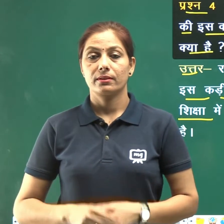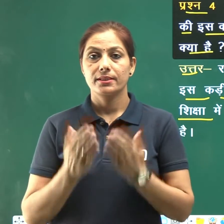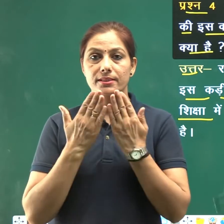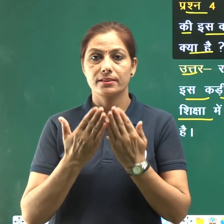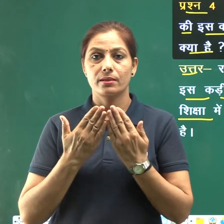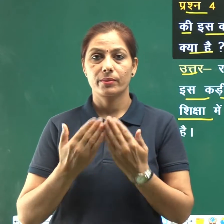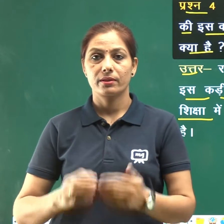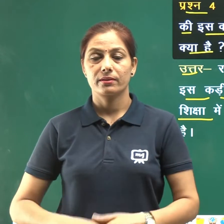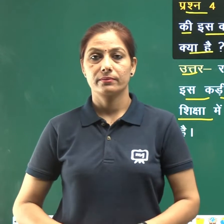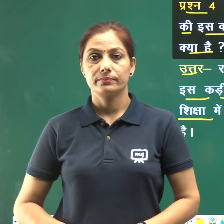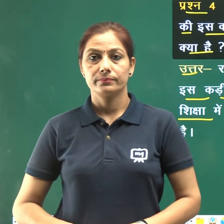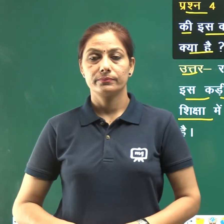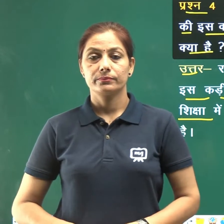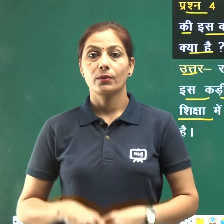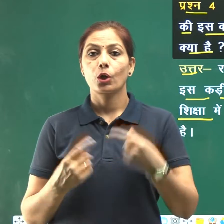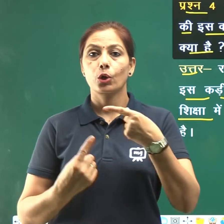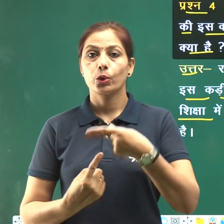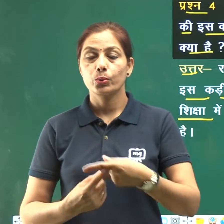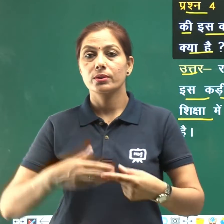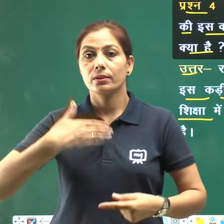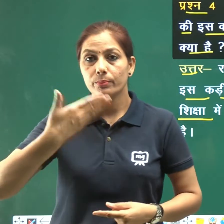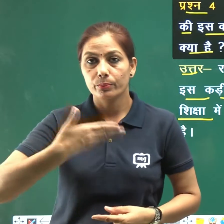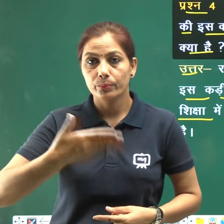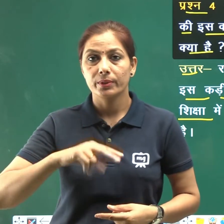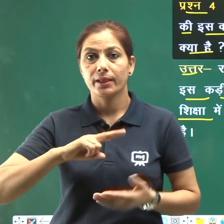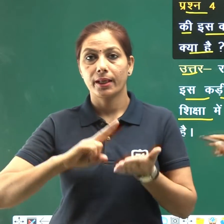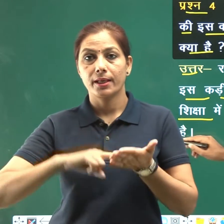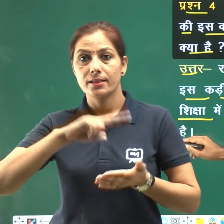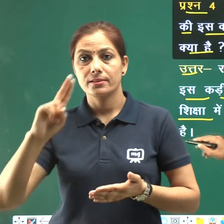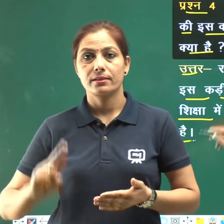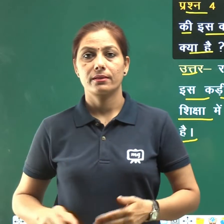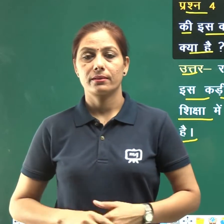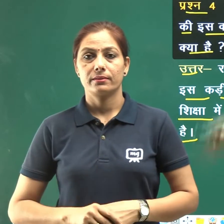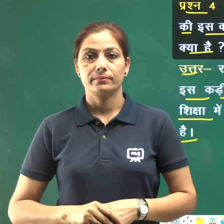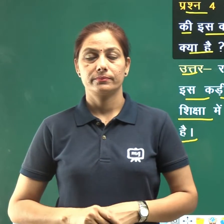शिक्षा में ट्यूशन की प्रवृत्ति है।